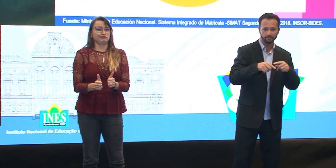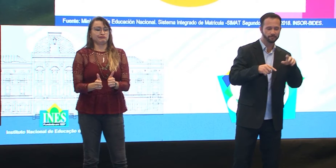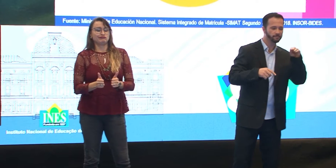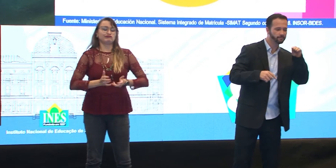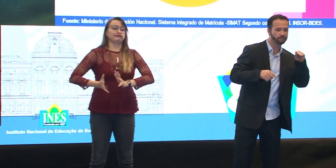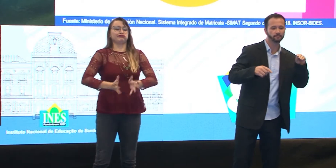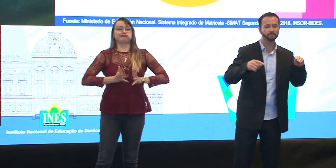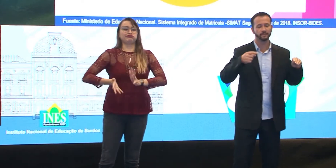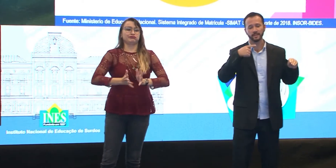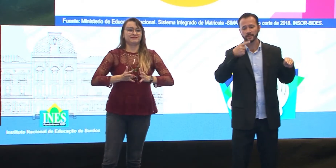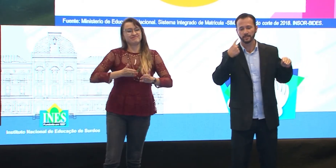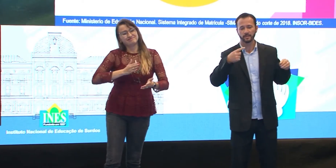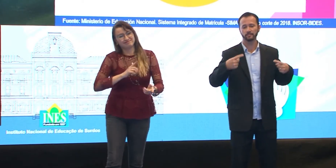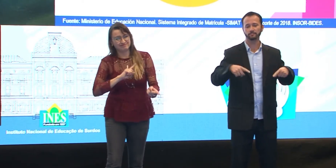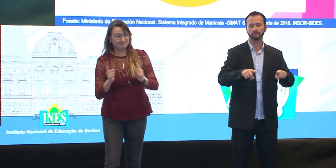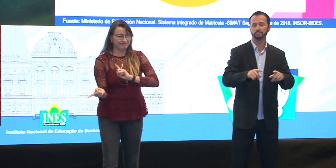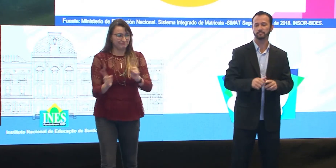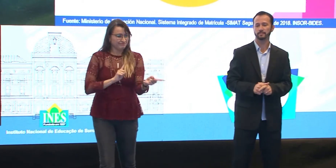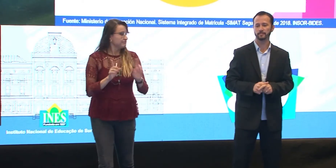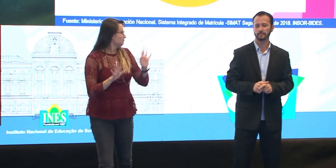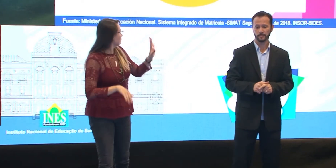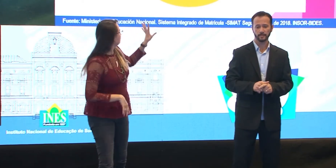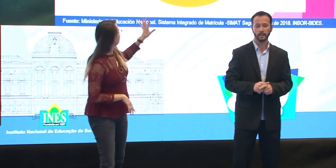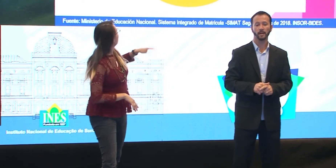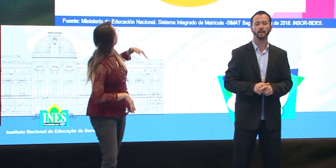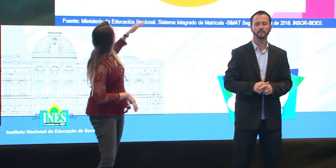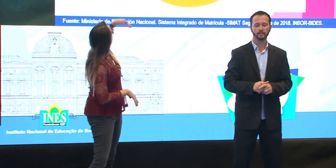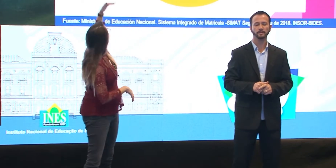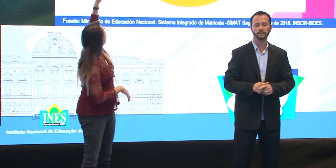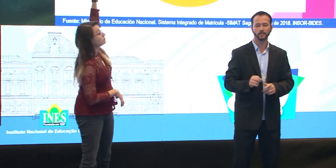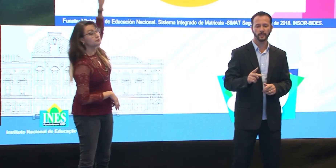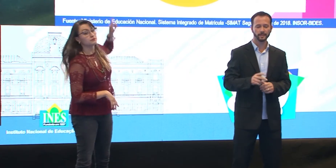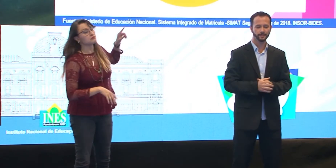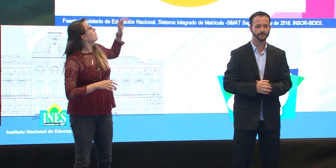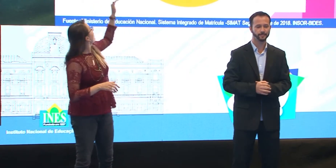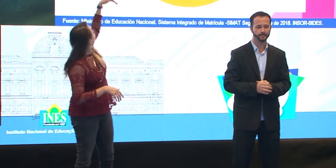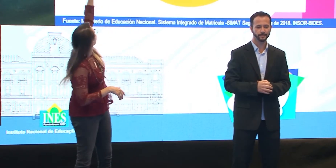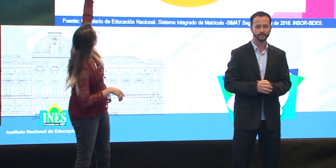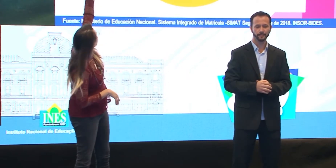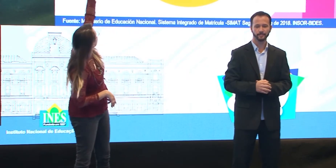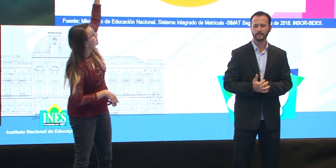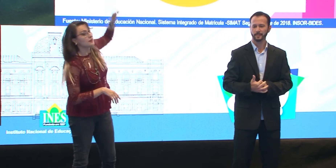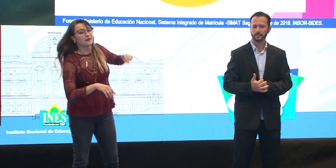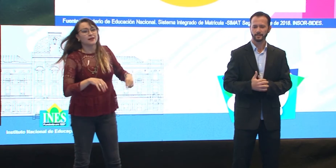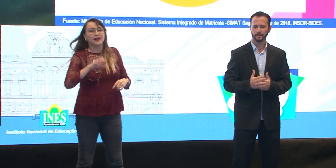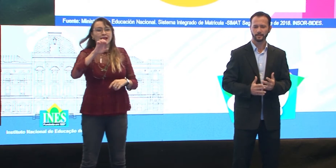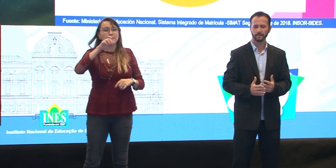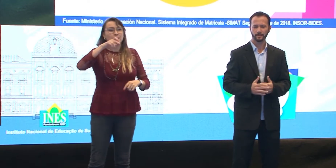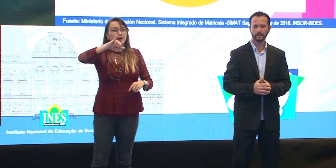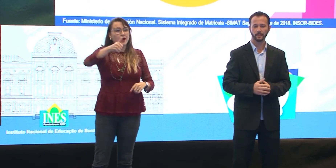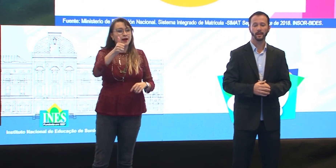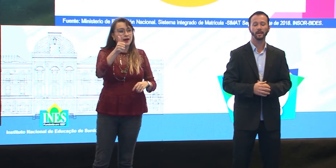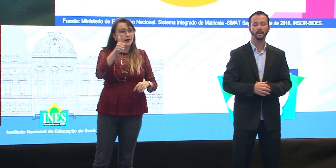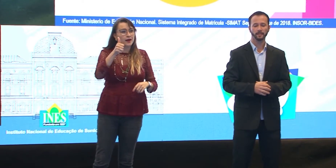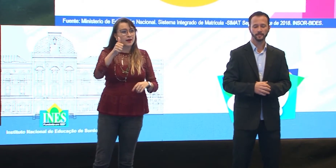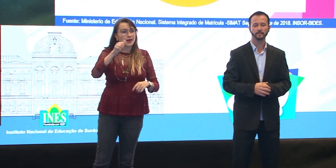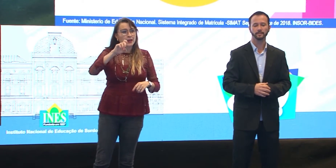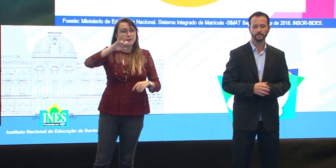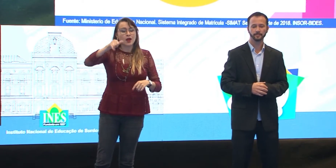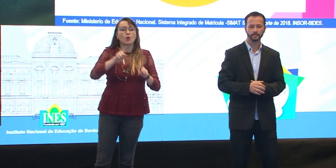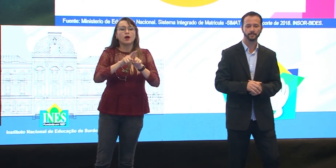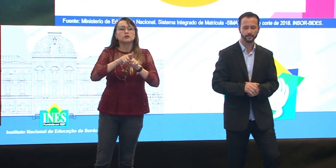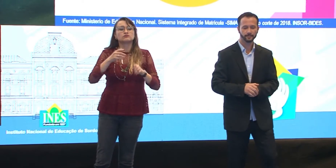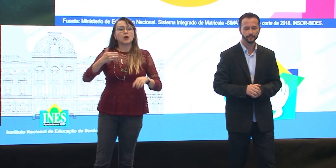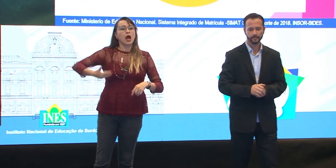Então, quando se existe professores surdos para que ministrem aulas em língua de sinais, isso é feito. Quando